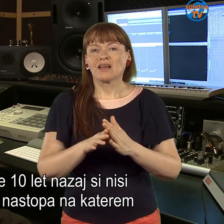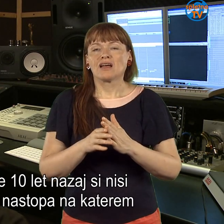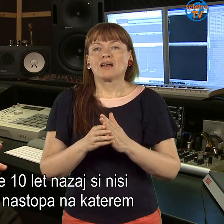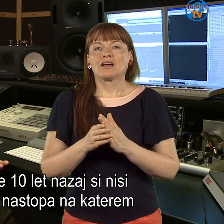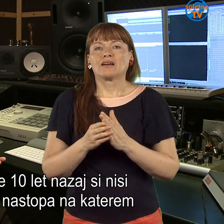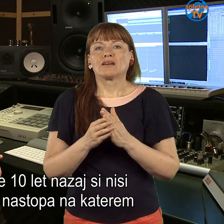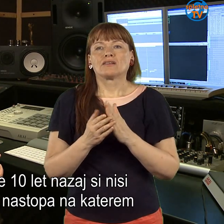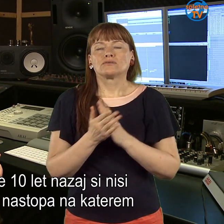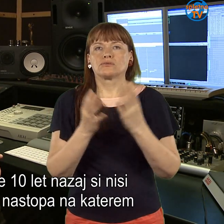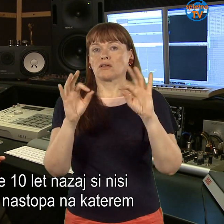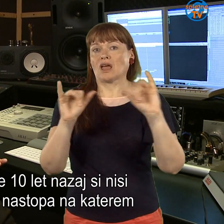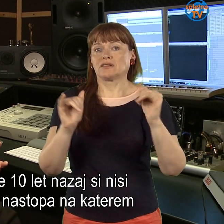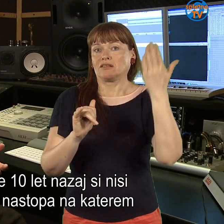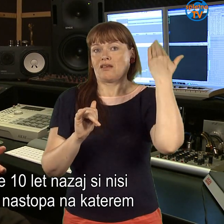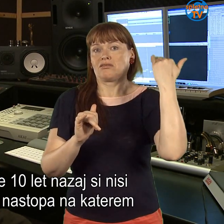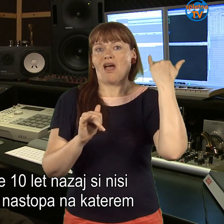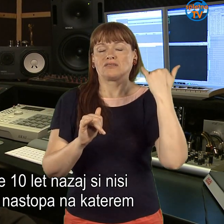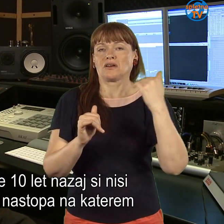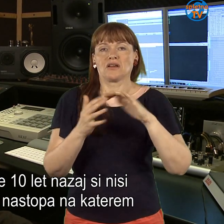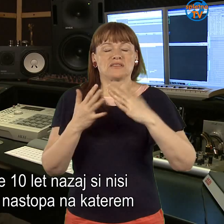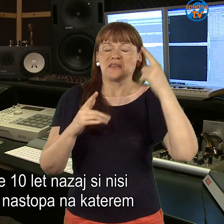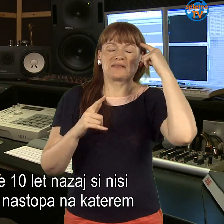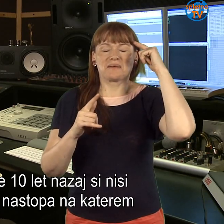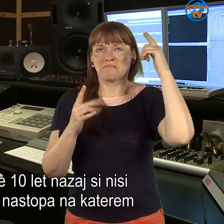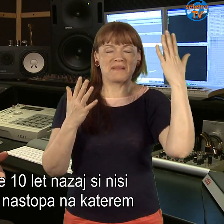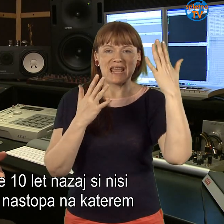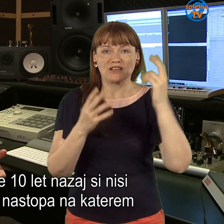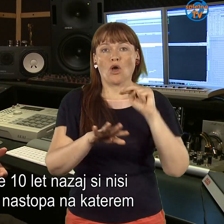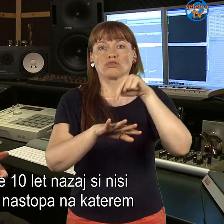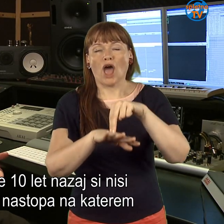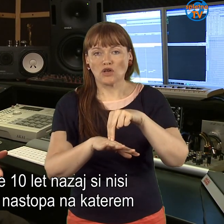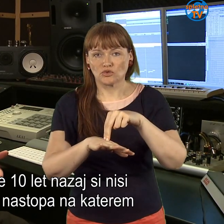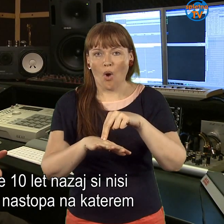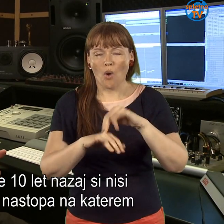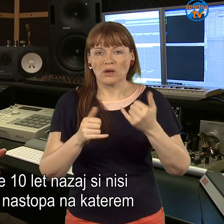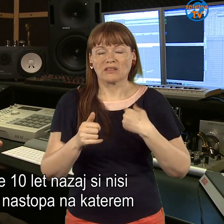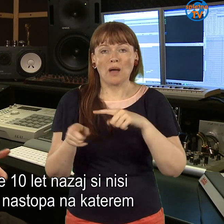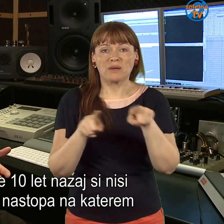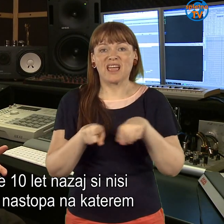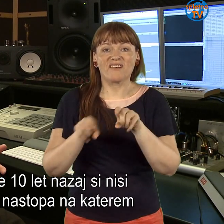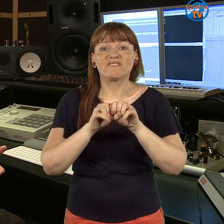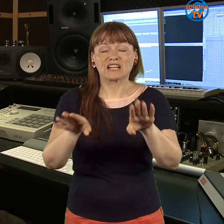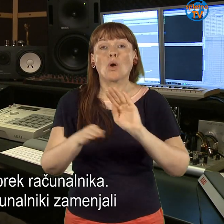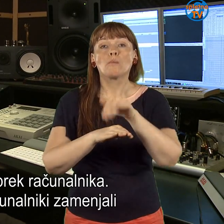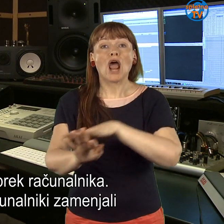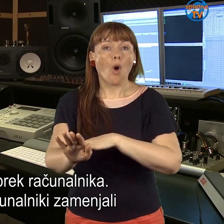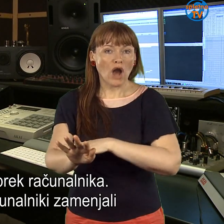Še 10 let nazaj si sploh nisi mogel predstavljati nastopa, v bistvu, da bi vrtel prek